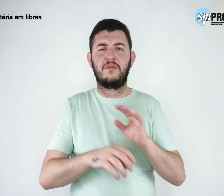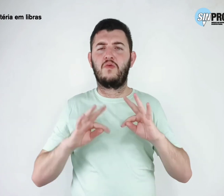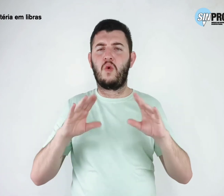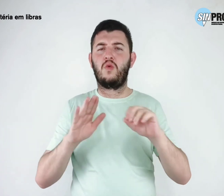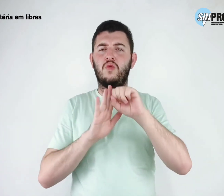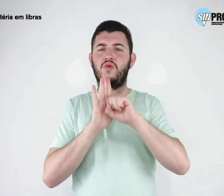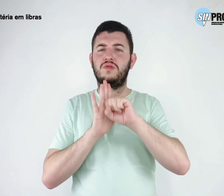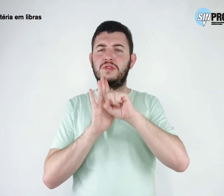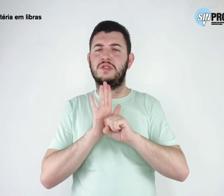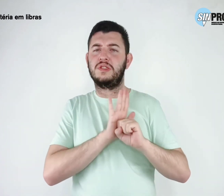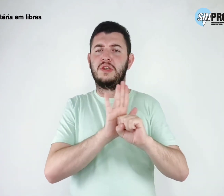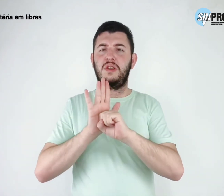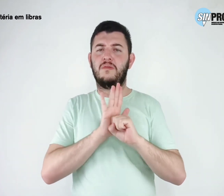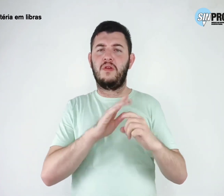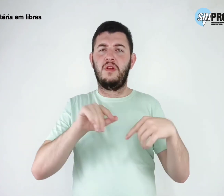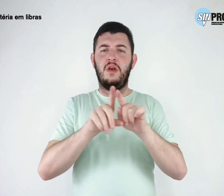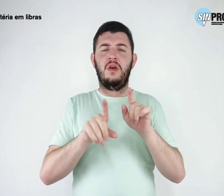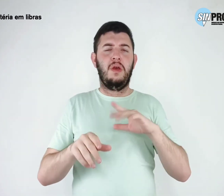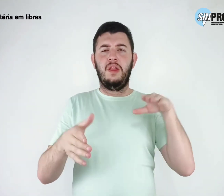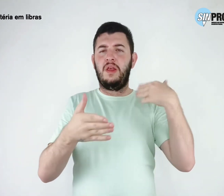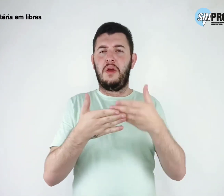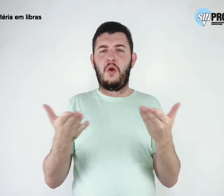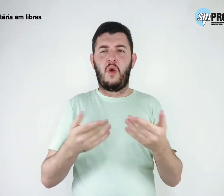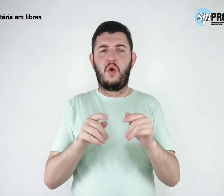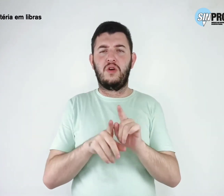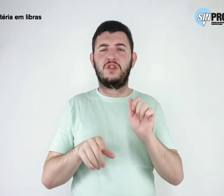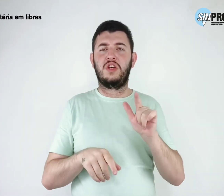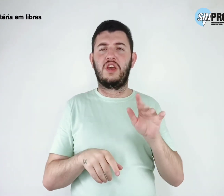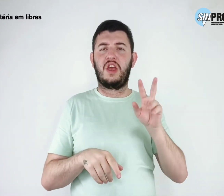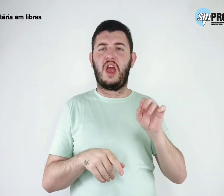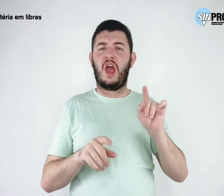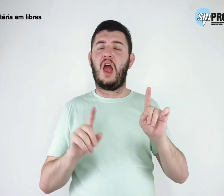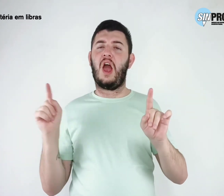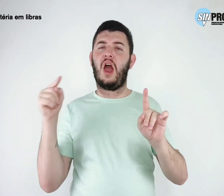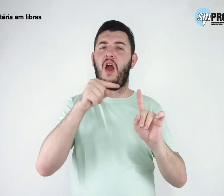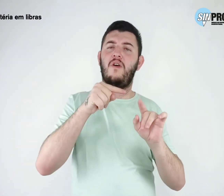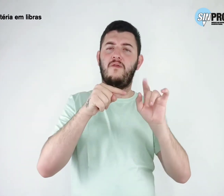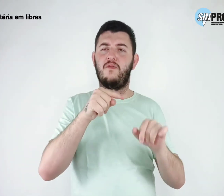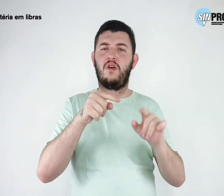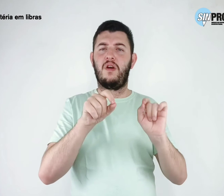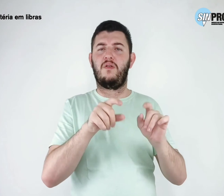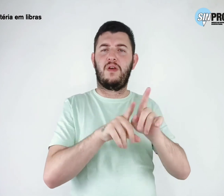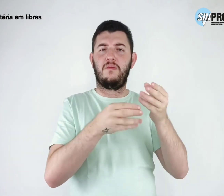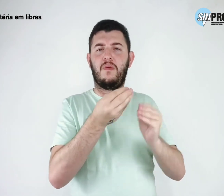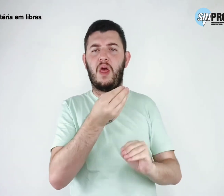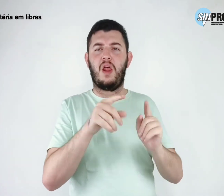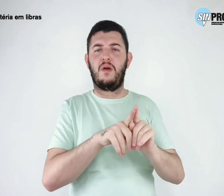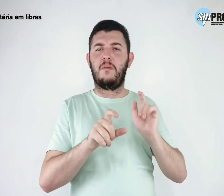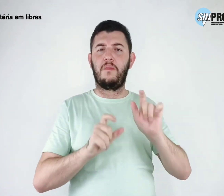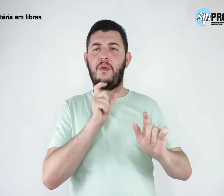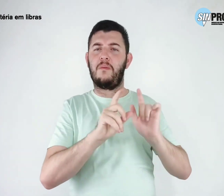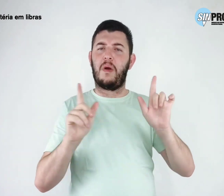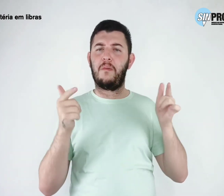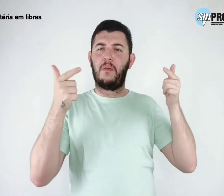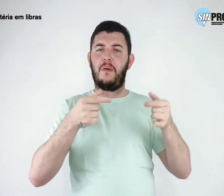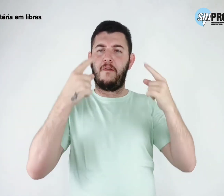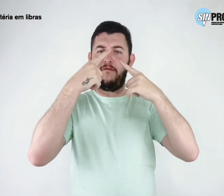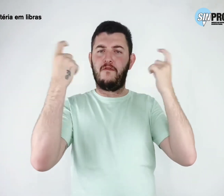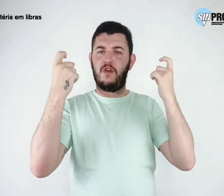e vivências continuam sendo alvo de diversas violações. Exigimos